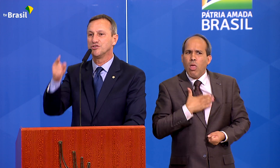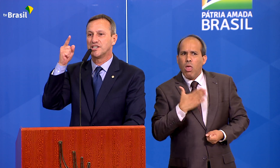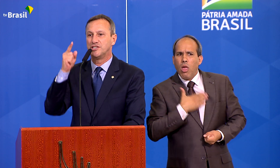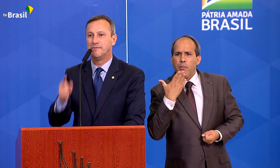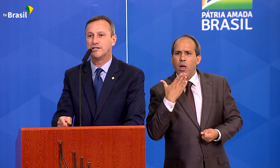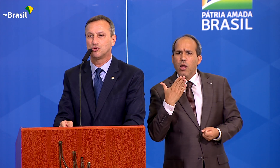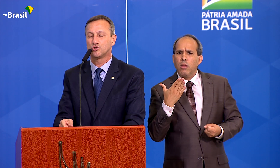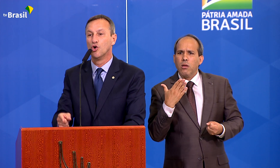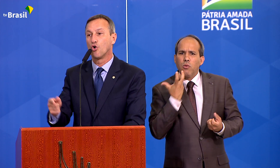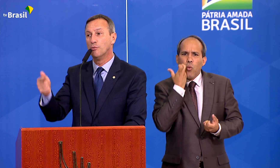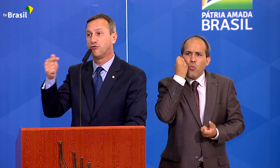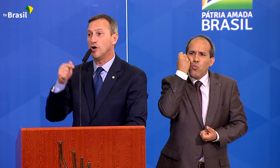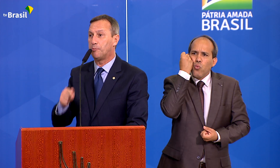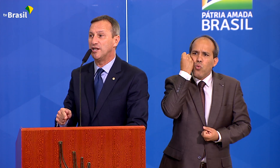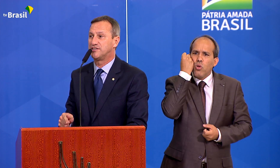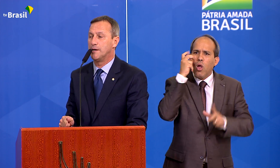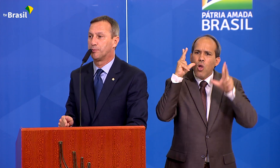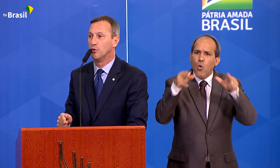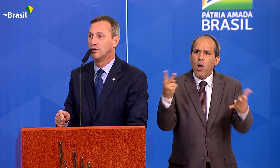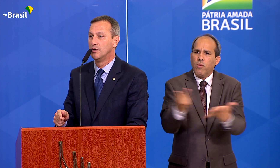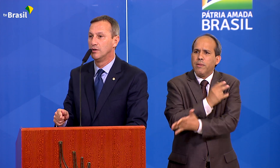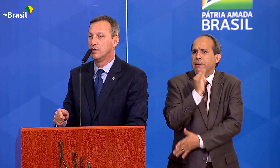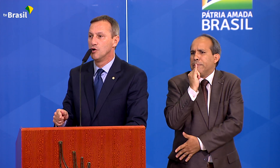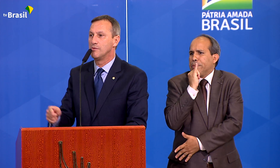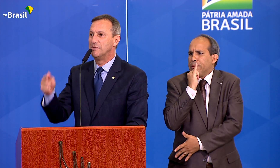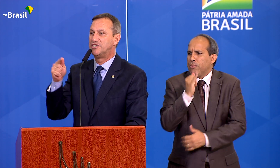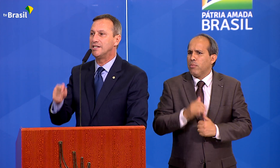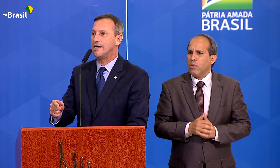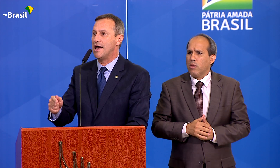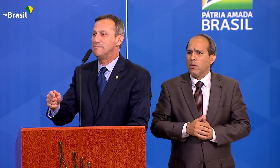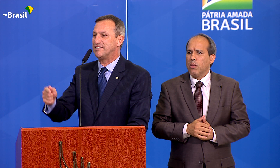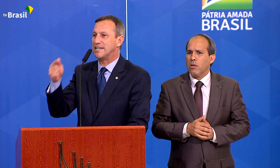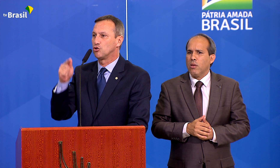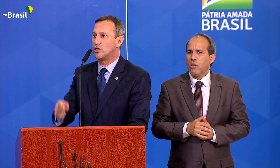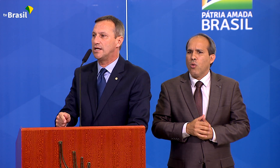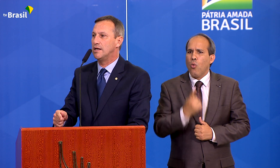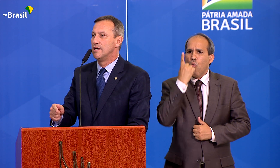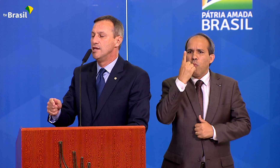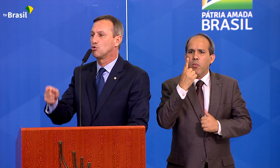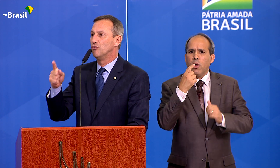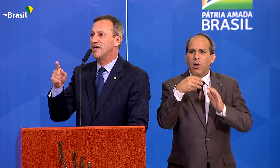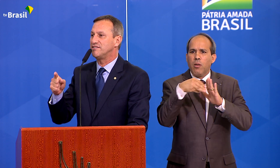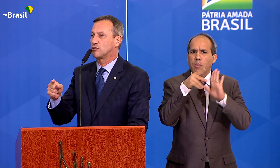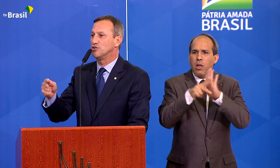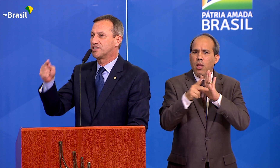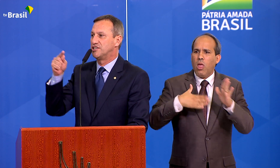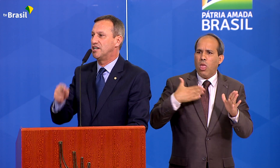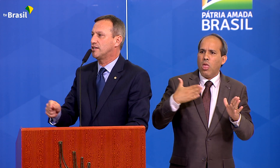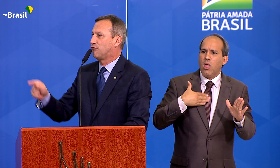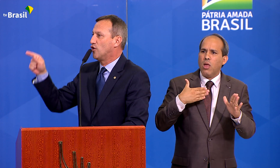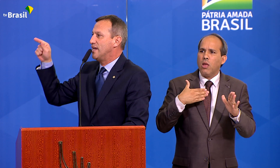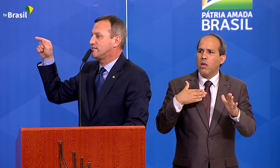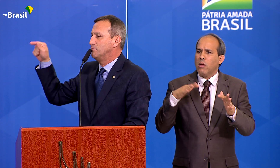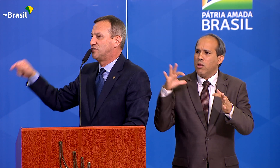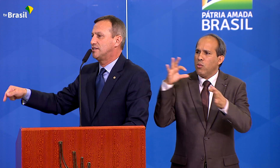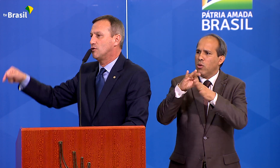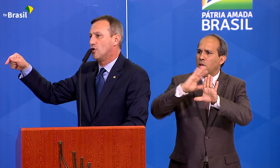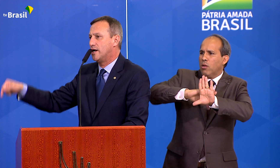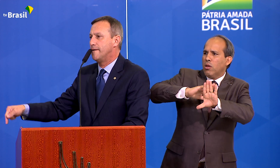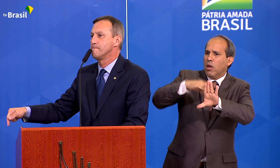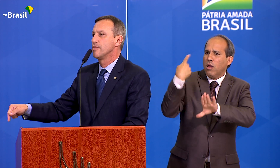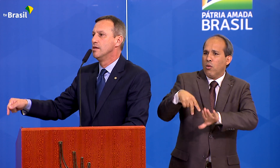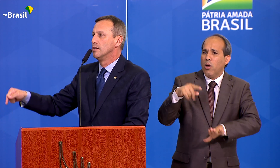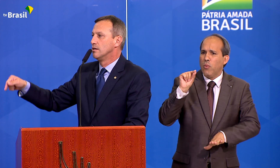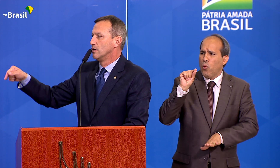ameaças constrangimentos como foi por exemplo uma medida ameaçadora e com viés de constranger que foi